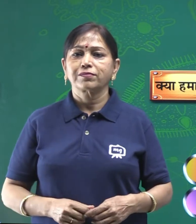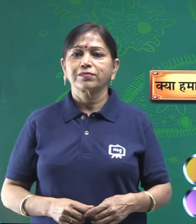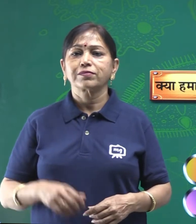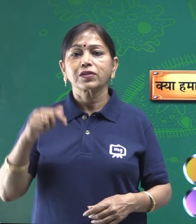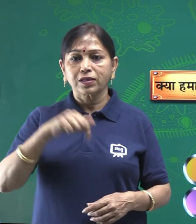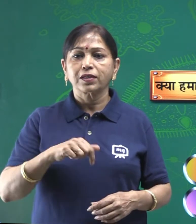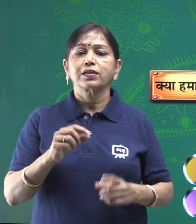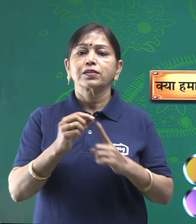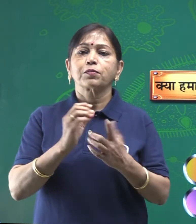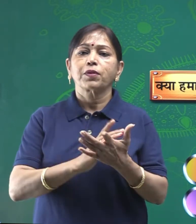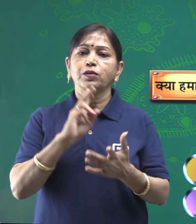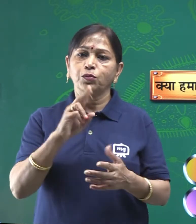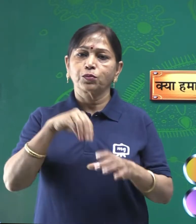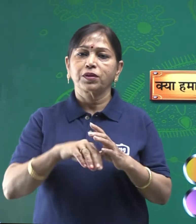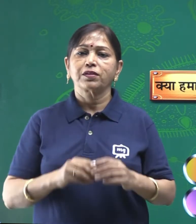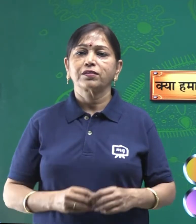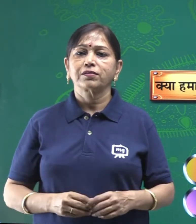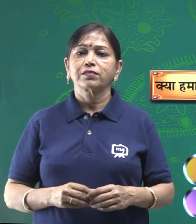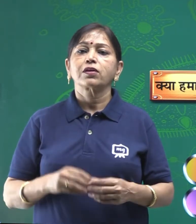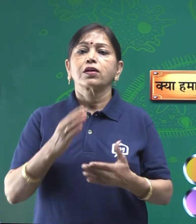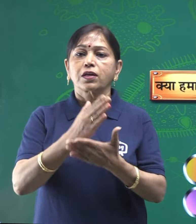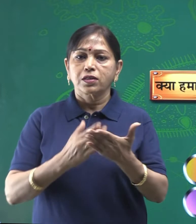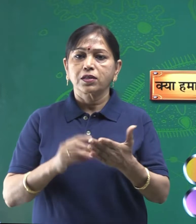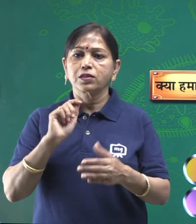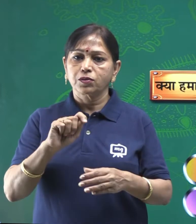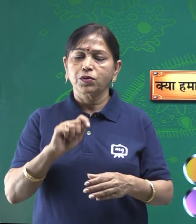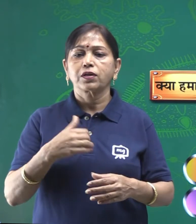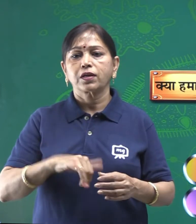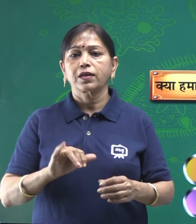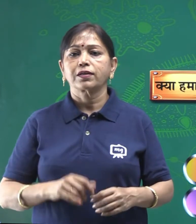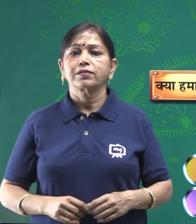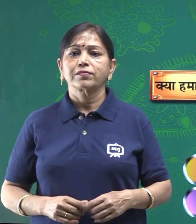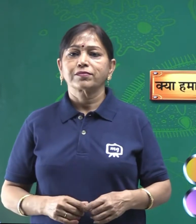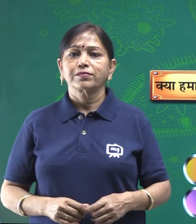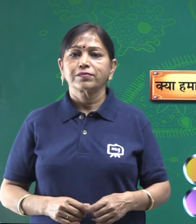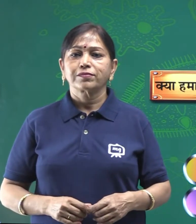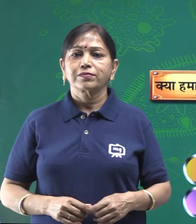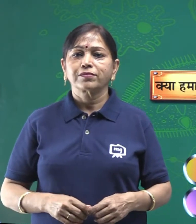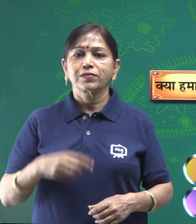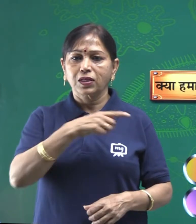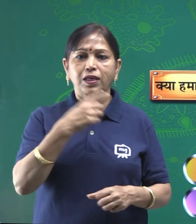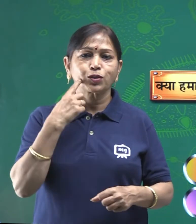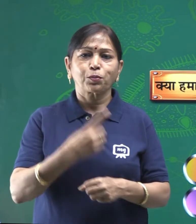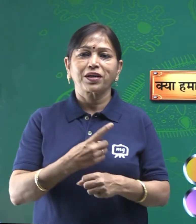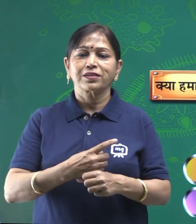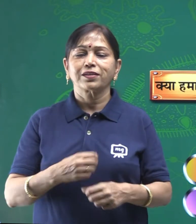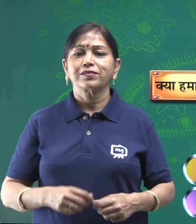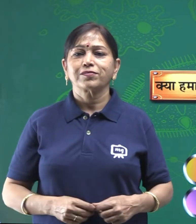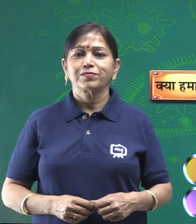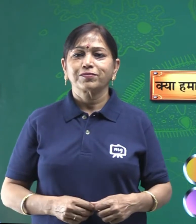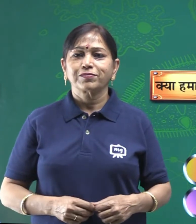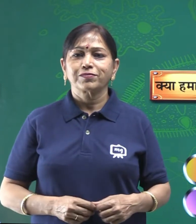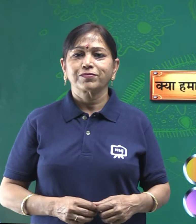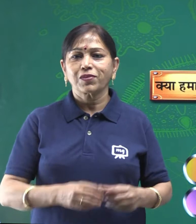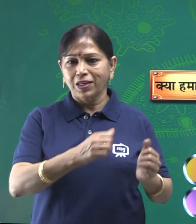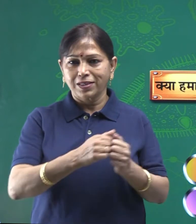इस भाग में शेष अभ्यास कार्य करेंगे। मैं इंद्र कुमार जैन,